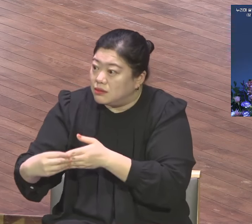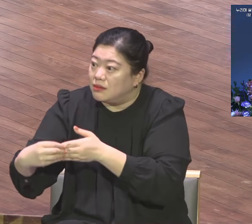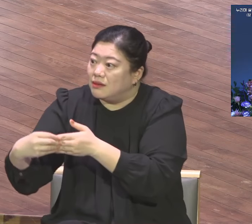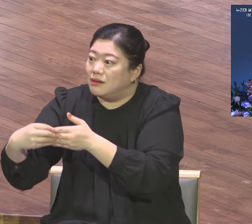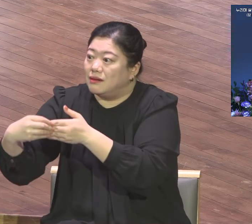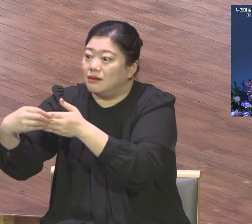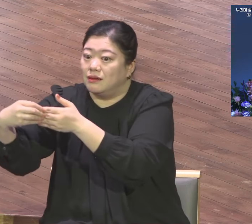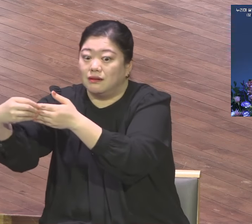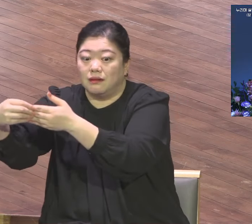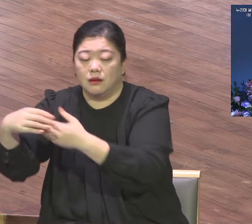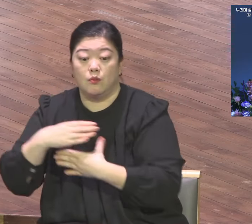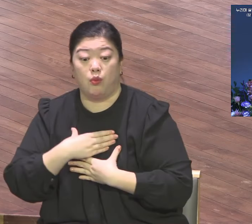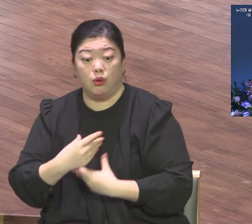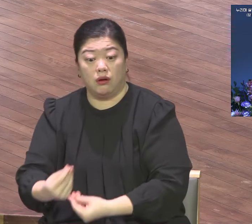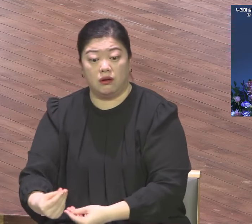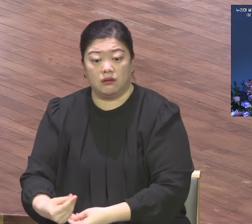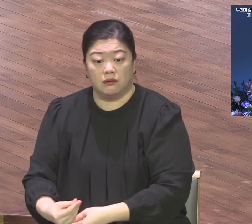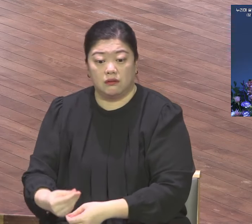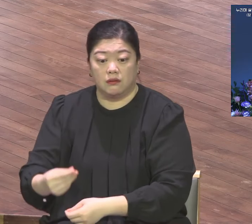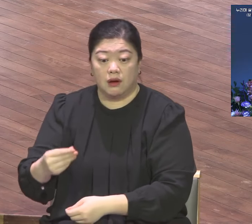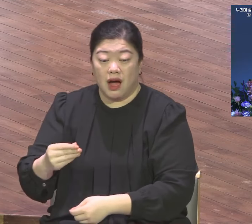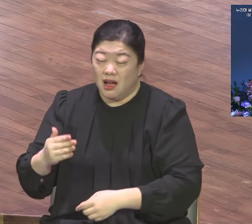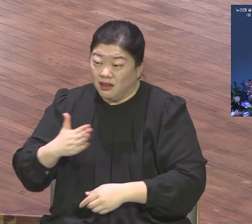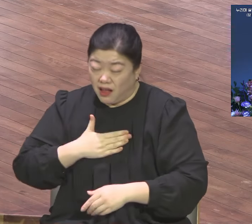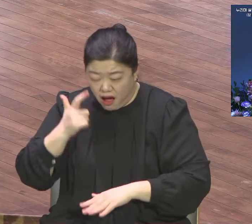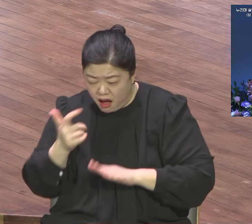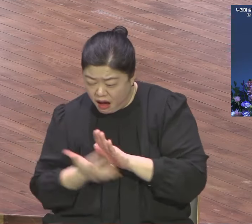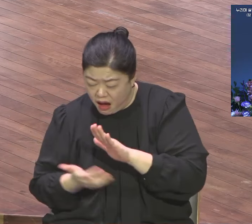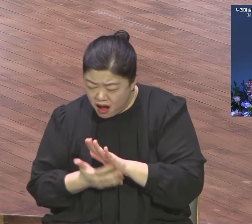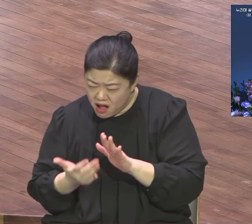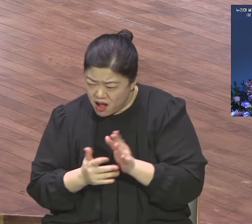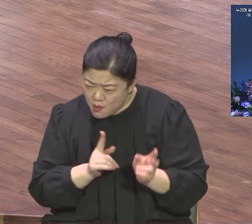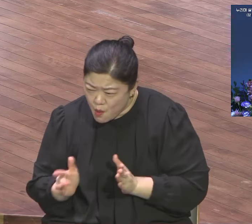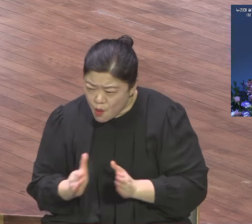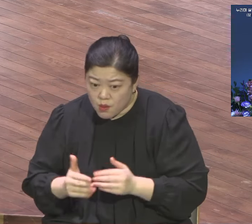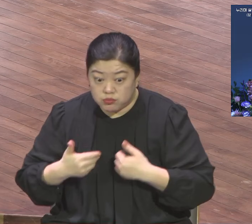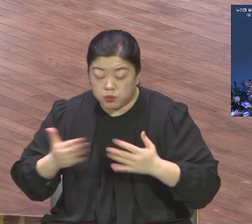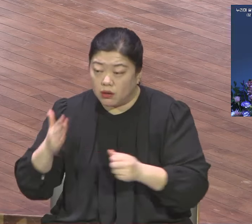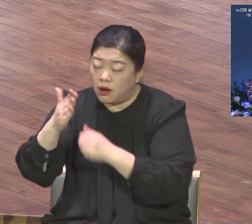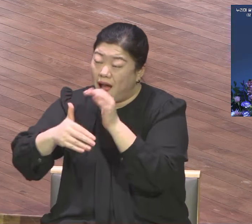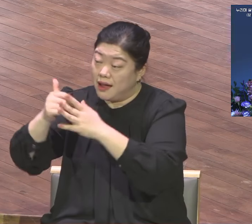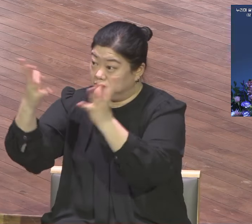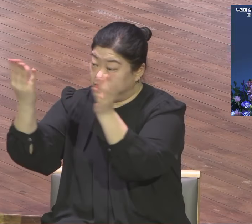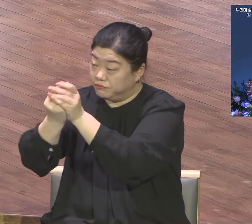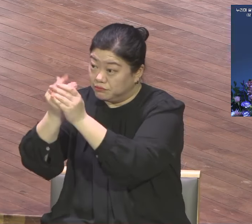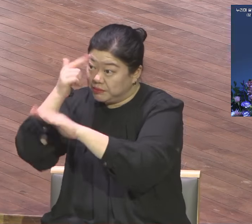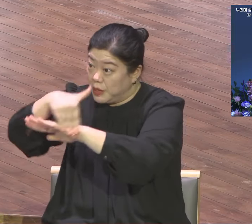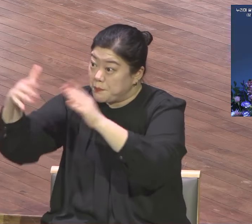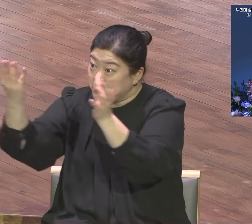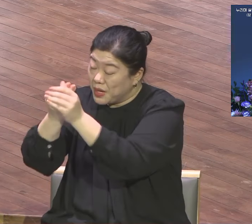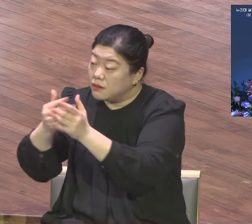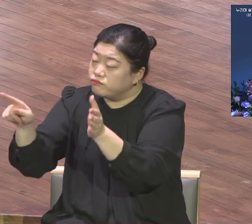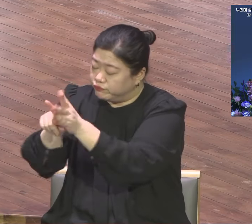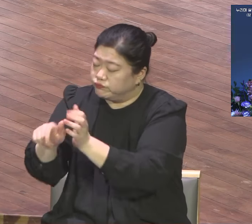동기 없어 힘 다 뺀 상태가 되면요 계속 응답 옵니다